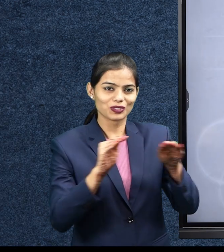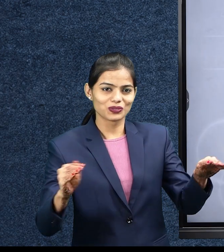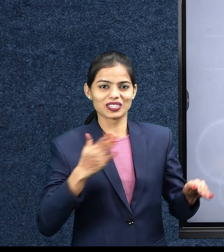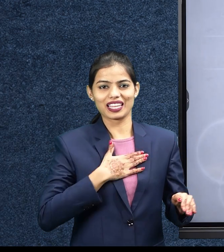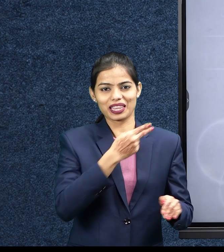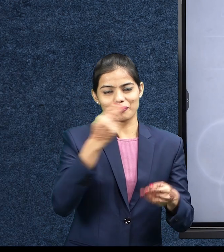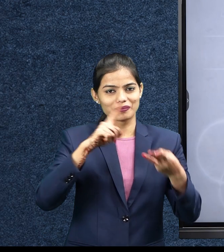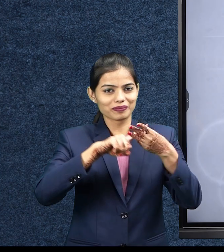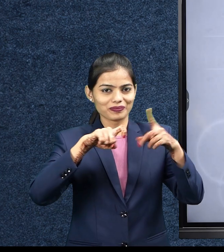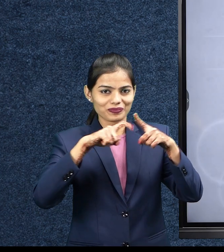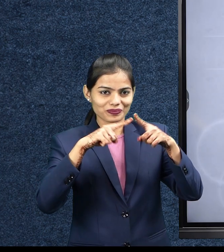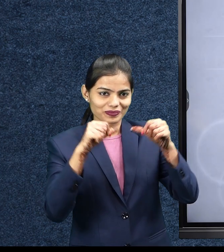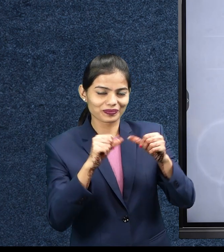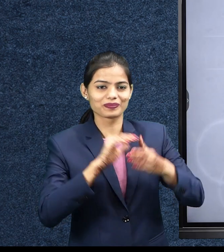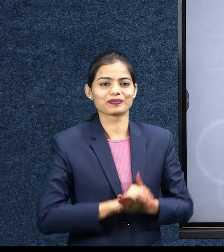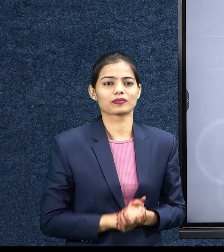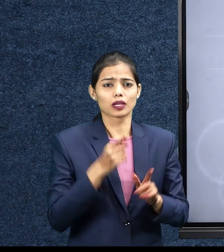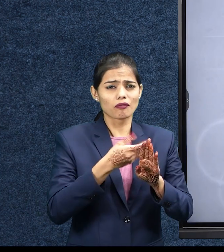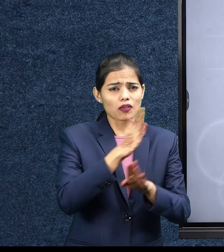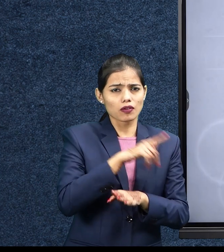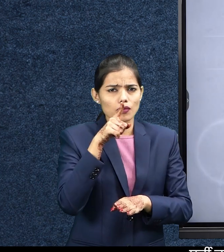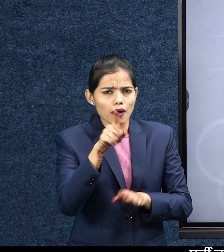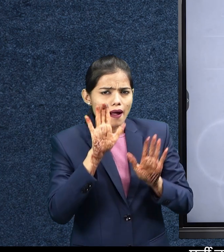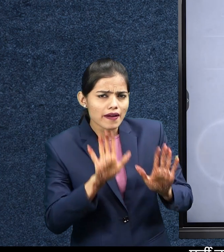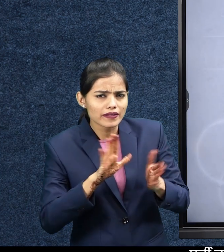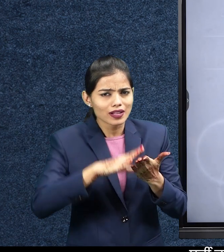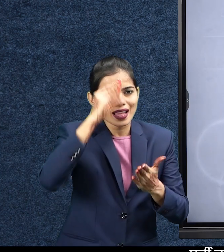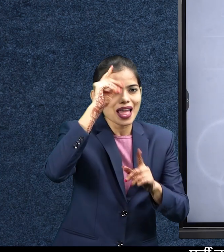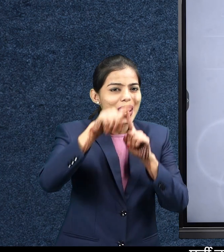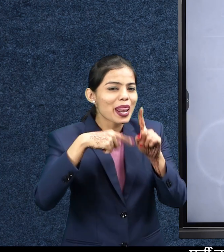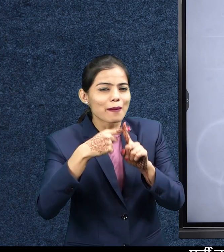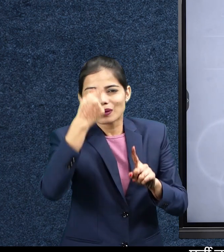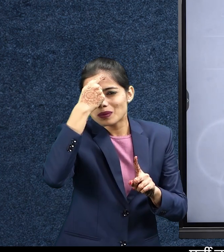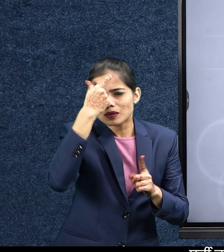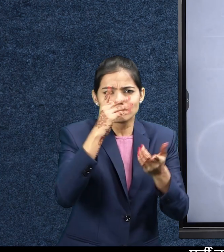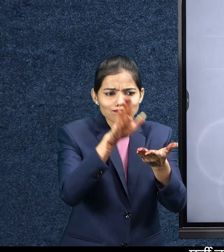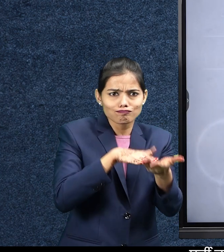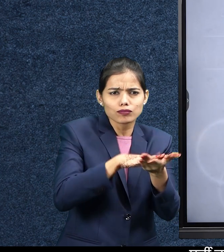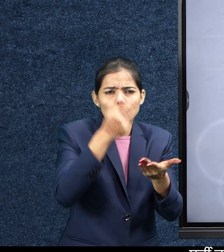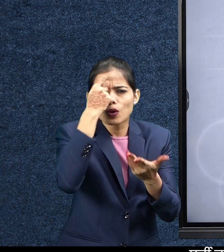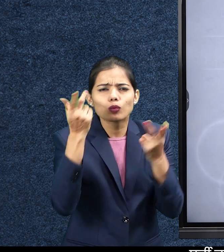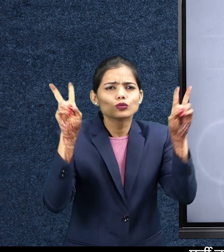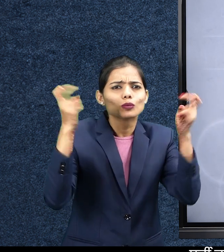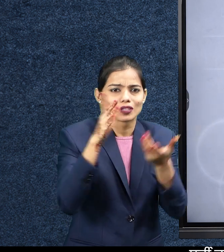नमस्कार विद्यार्थ्यांनो, मी एकता आहे. पूर्वी तुम्ही कार्ड्समधील समस्यांबद्दल शिकलात.